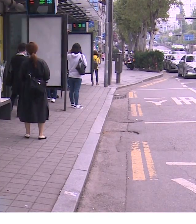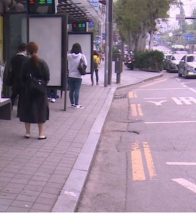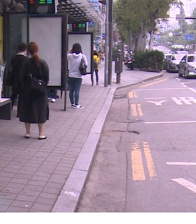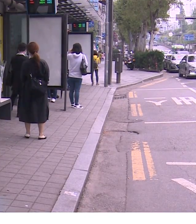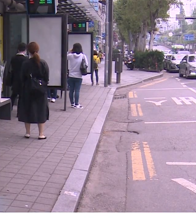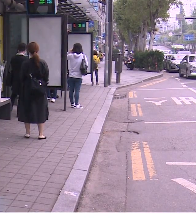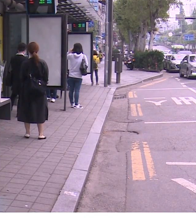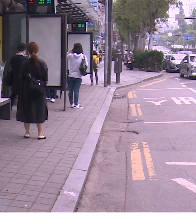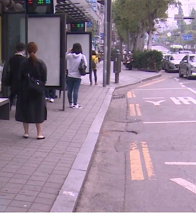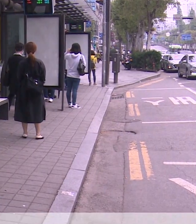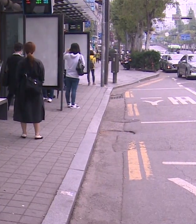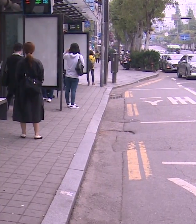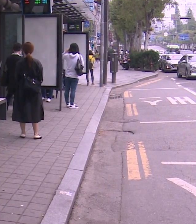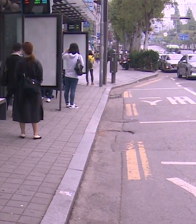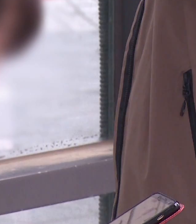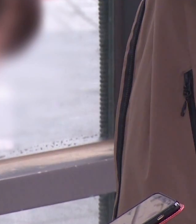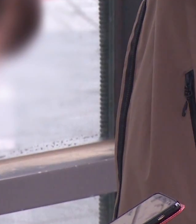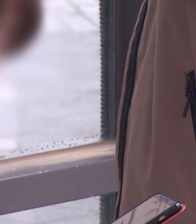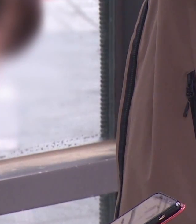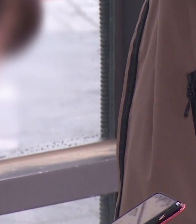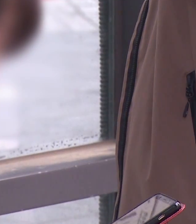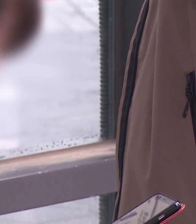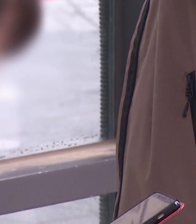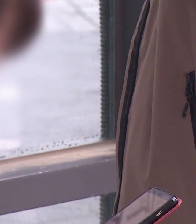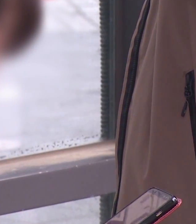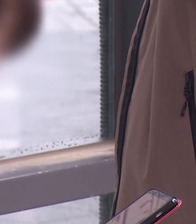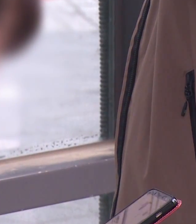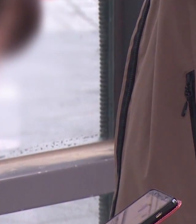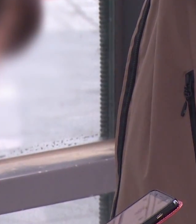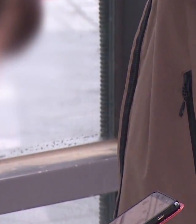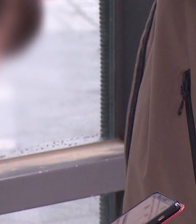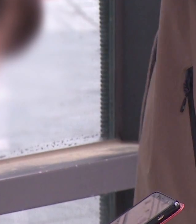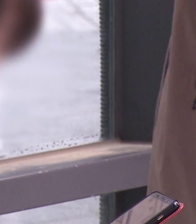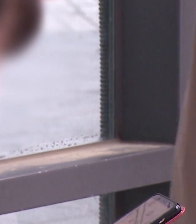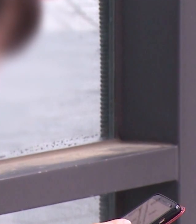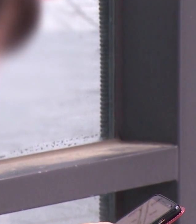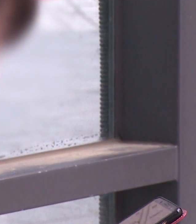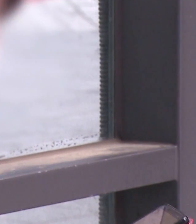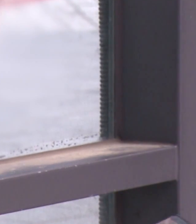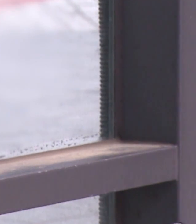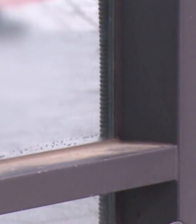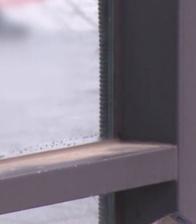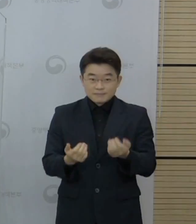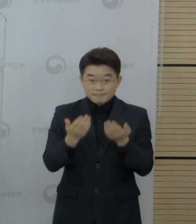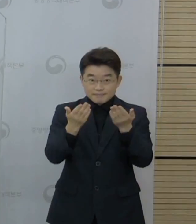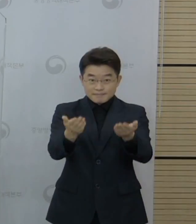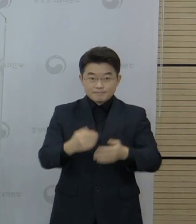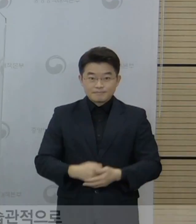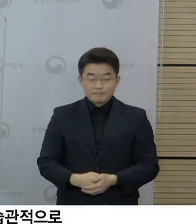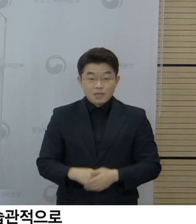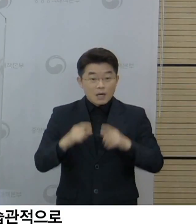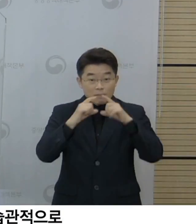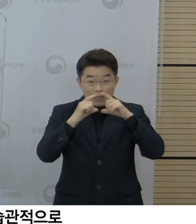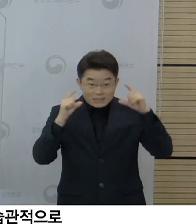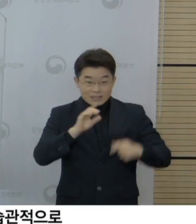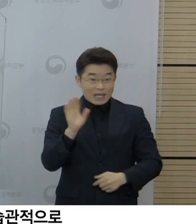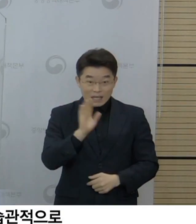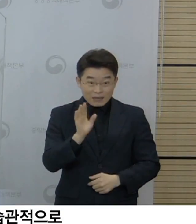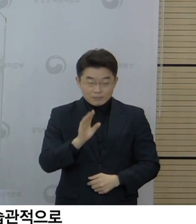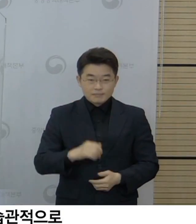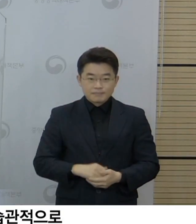바이러스에 오염됐다면 2분의 1번 이상 그 손으로 얼굴을 만지는 셈입니다. 마스크를 하지 않는